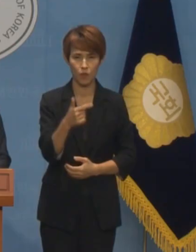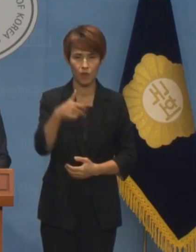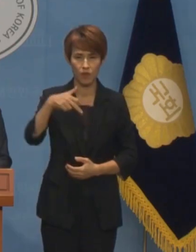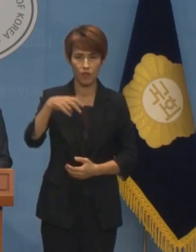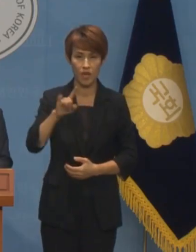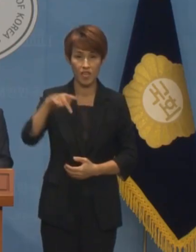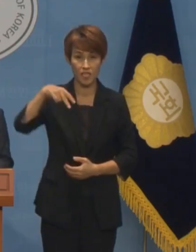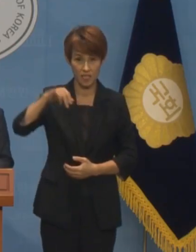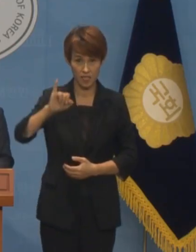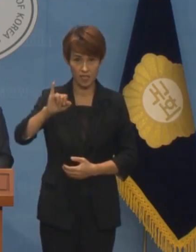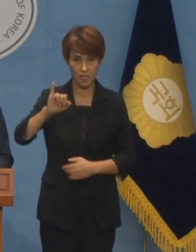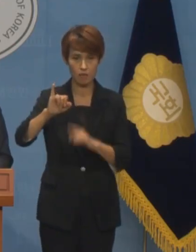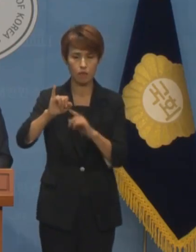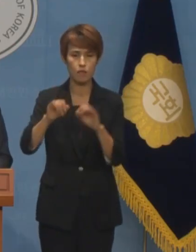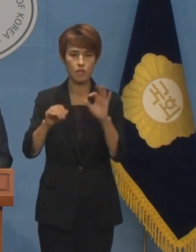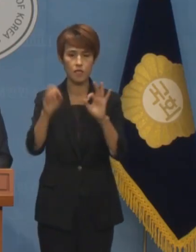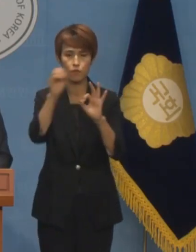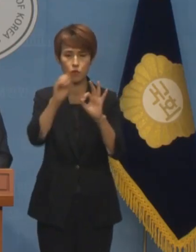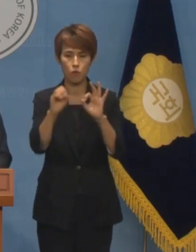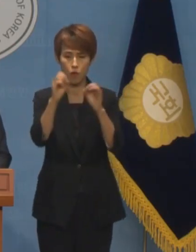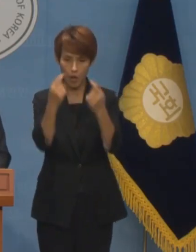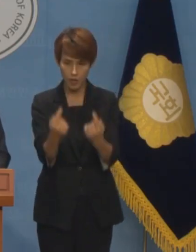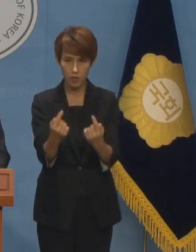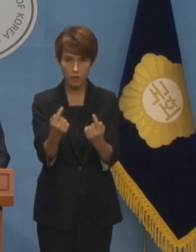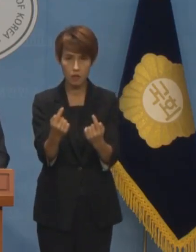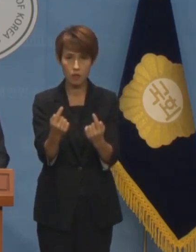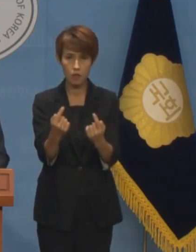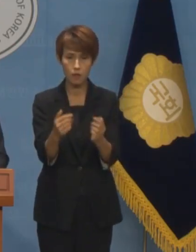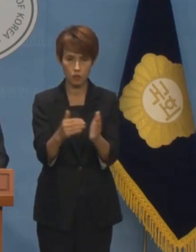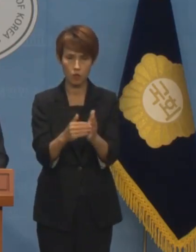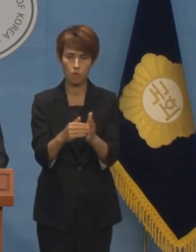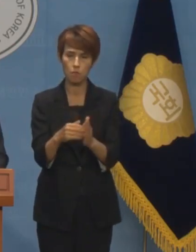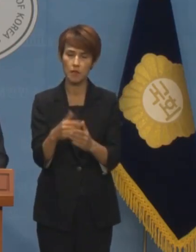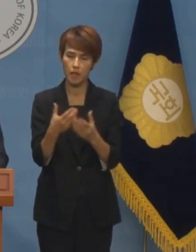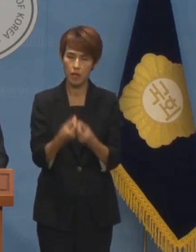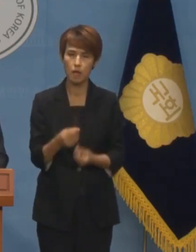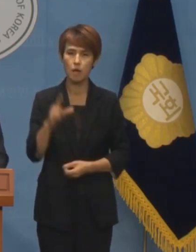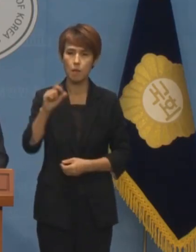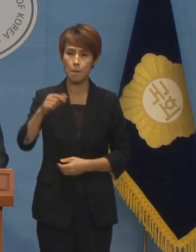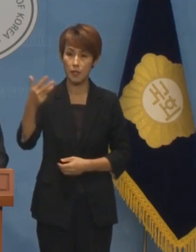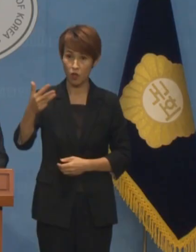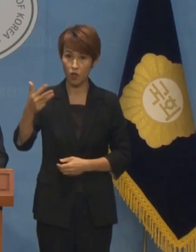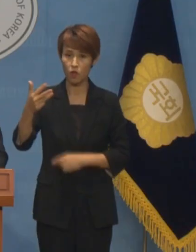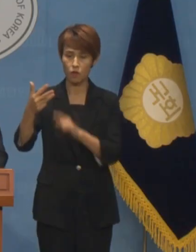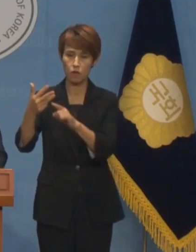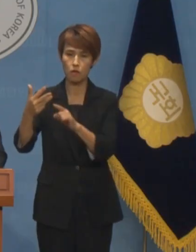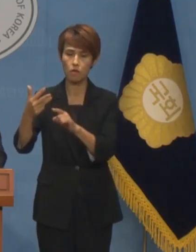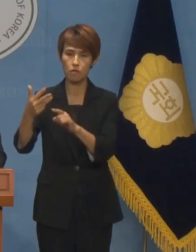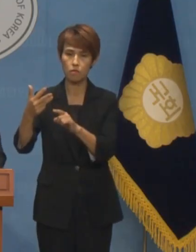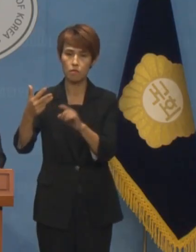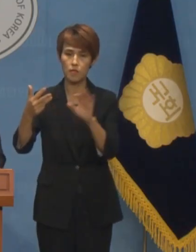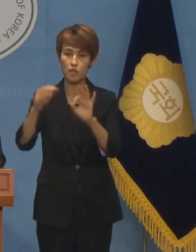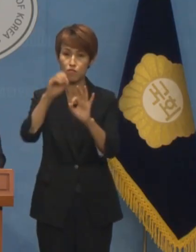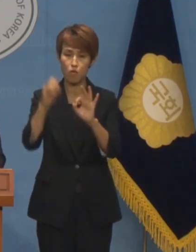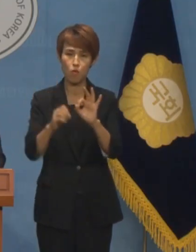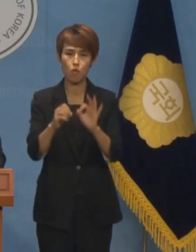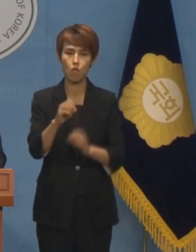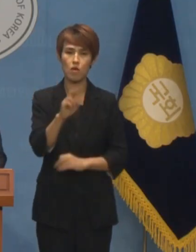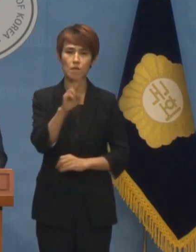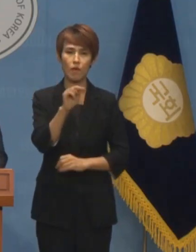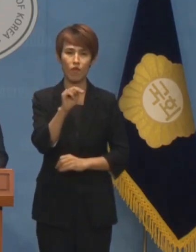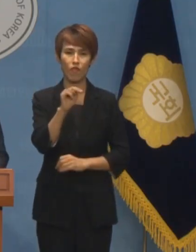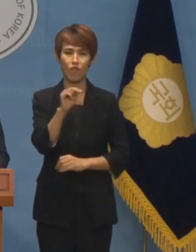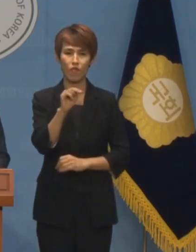10%를 할인해서 받았습니다. 현금 18,000원을 주면은 10%인 2만 원을 티몬 캐시를